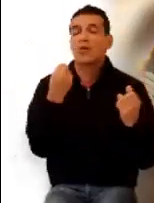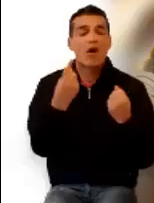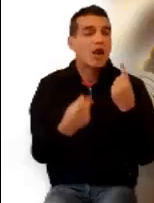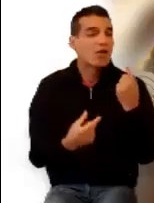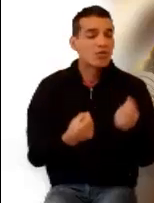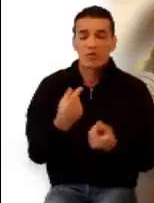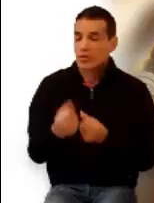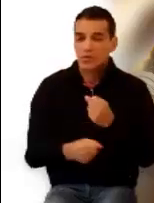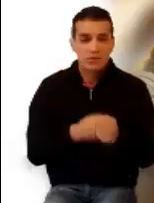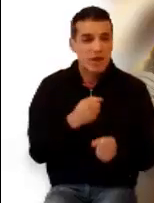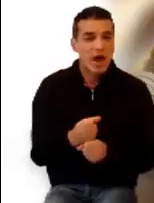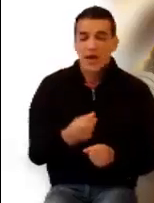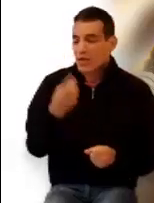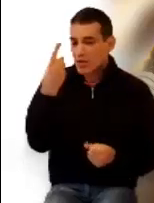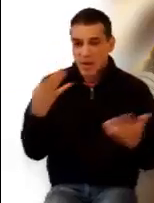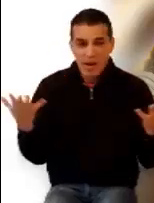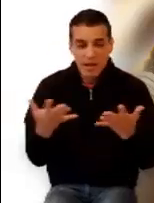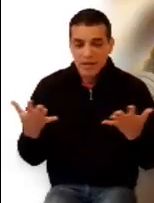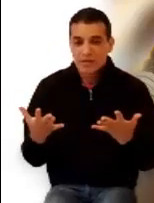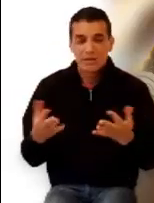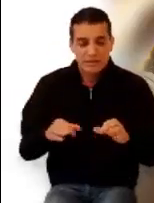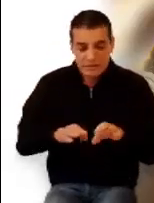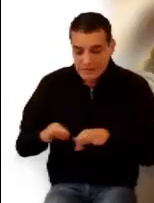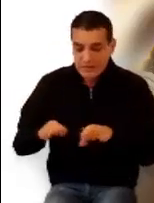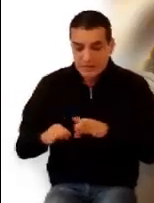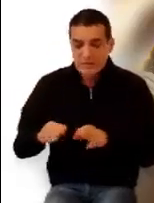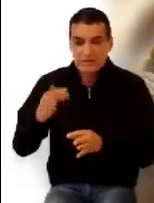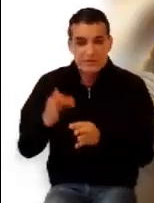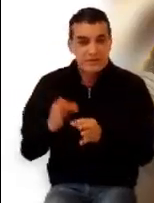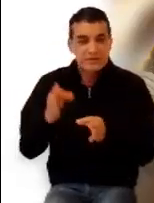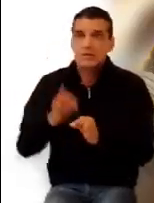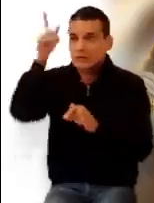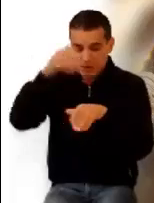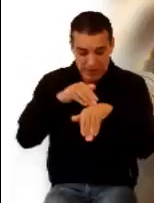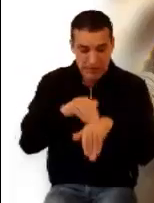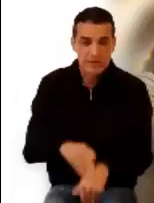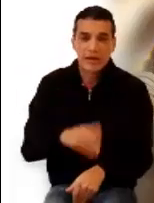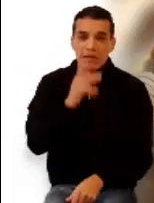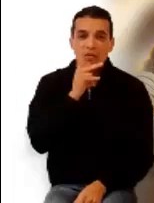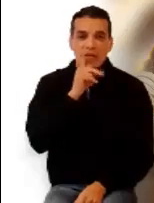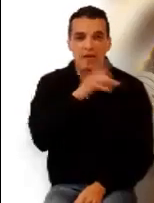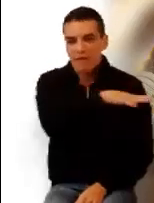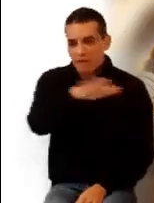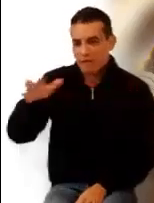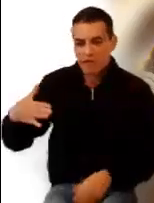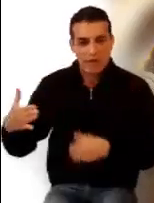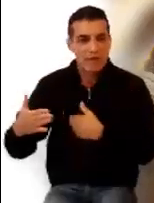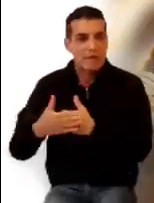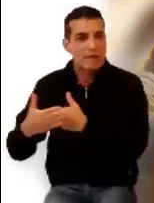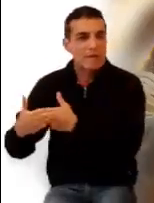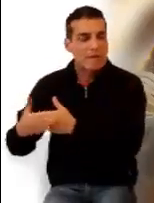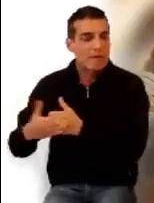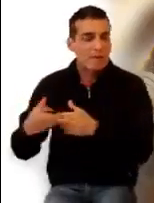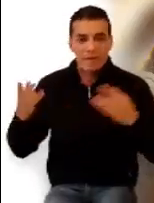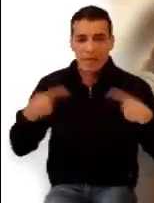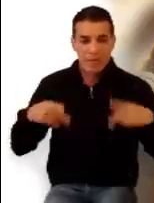misión encomendada por su padre, está rodeado por las multitudes, que tiene que llevar la buena nueva a